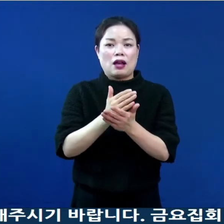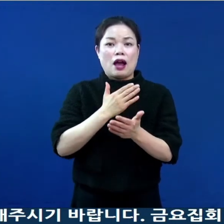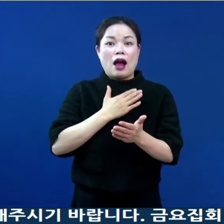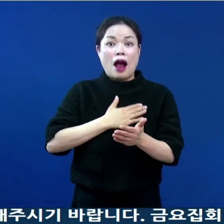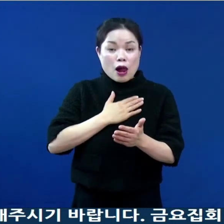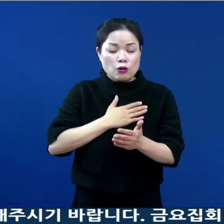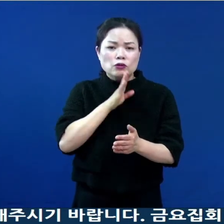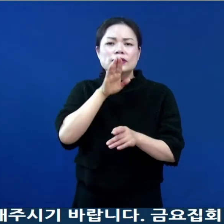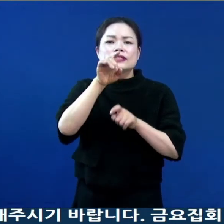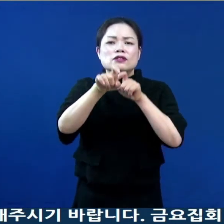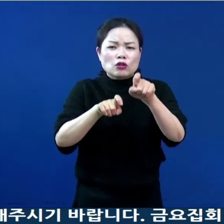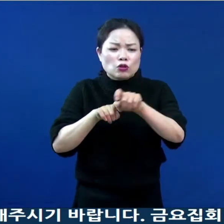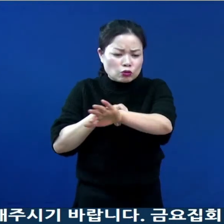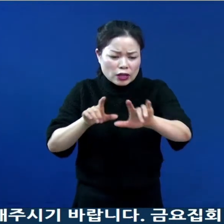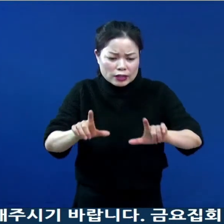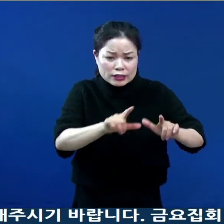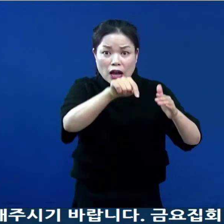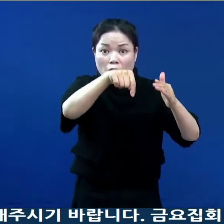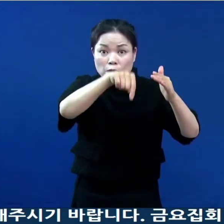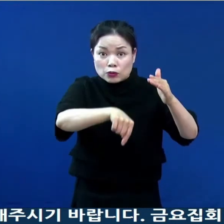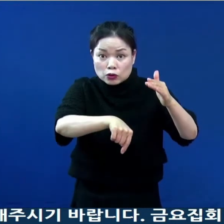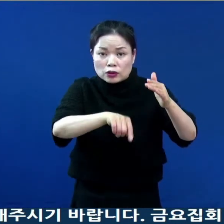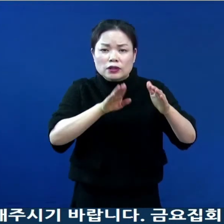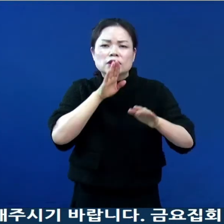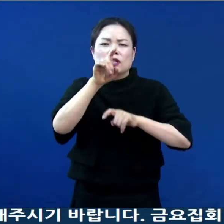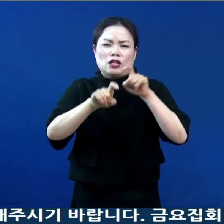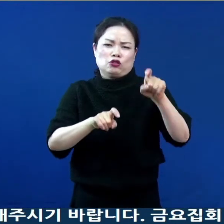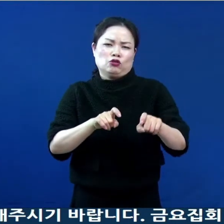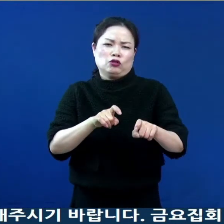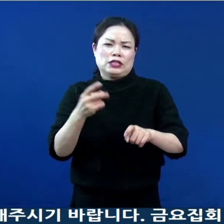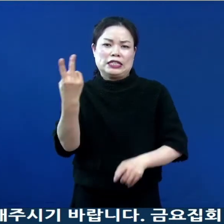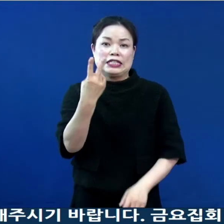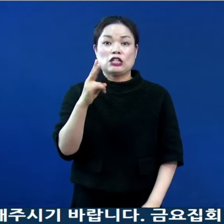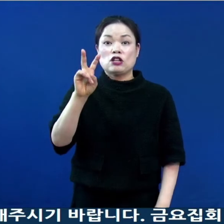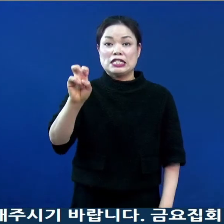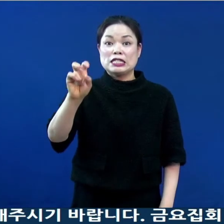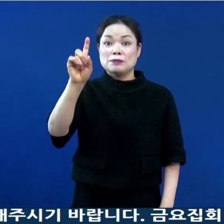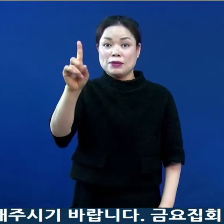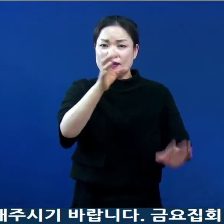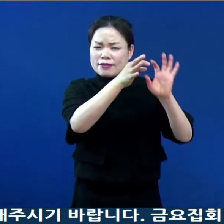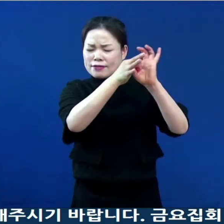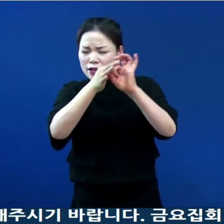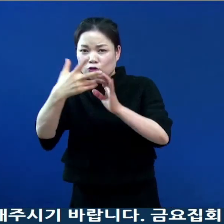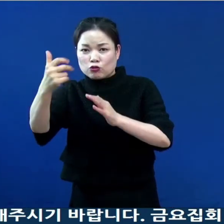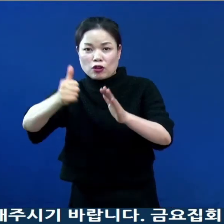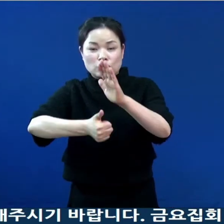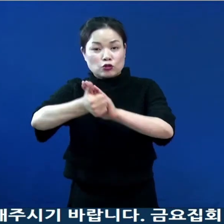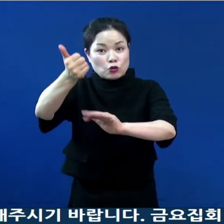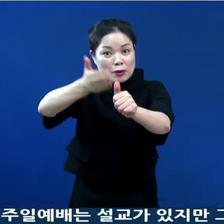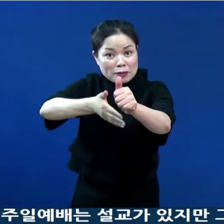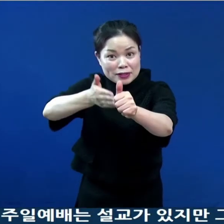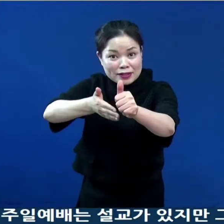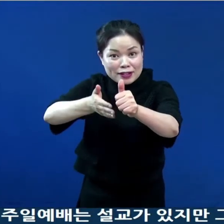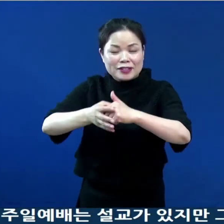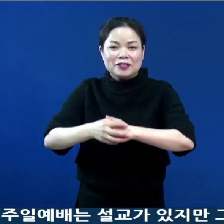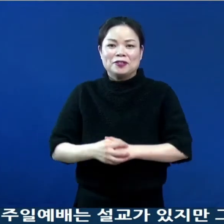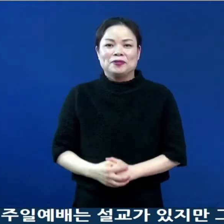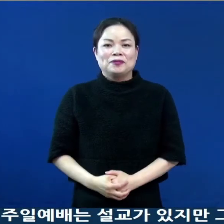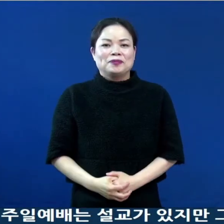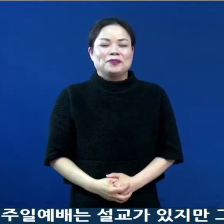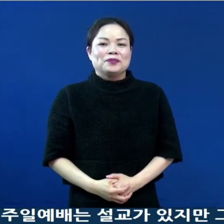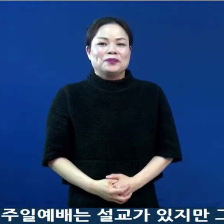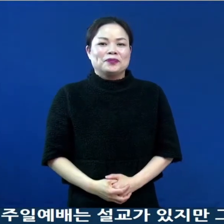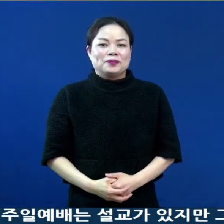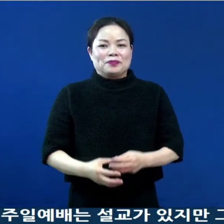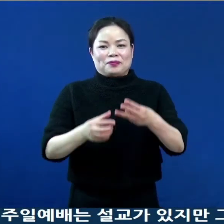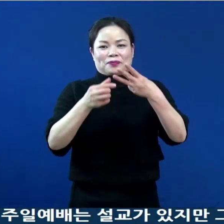적용하여서 저와 여러분의 삶 속으로 옮겨올 수 있는 축복이 2021년도에 계속되기를 주 안에서 소망합니다.